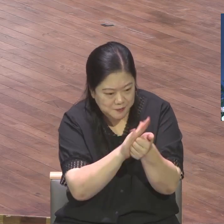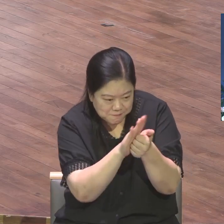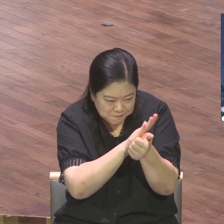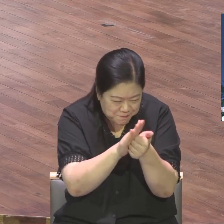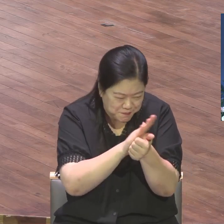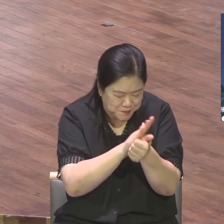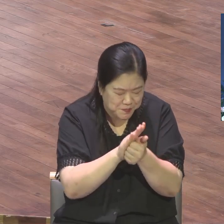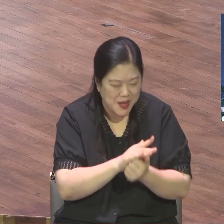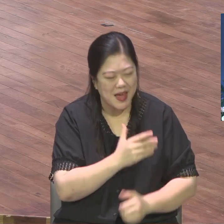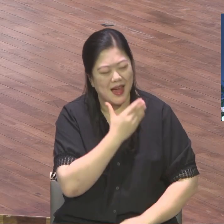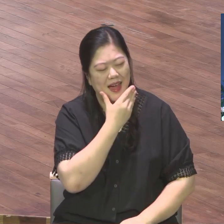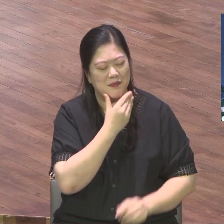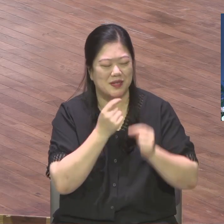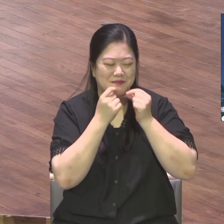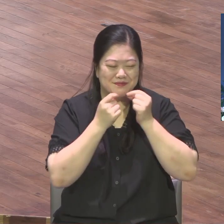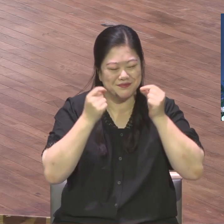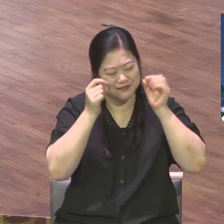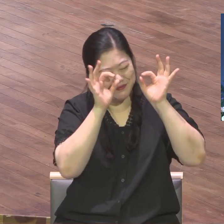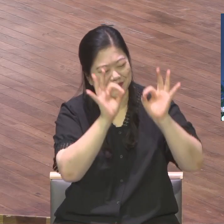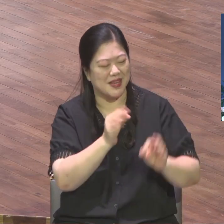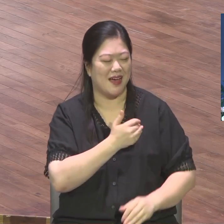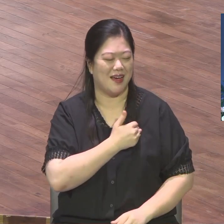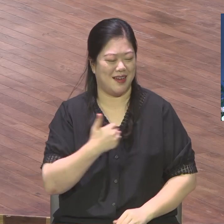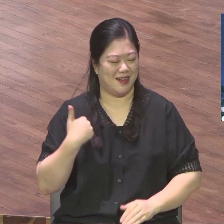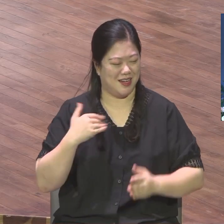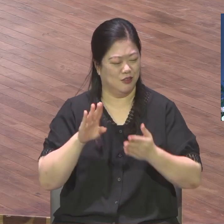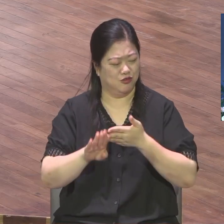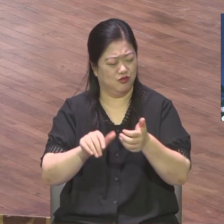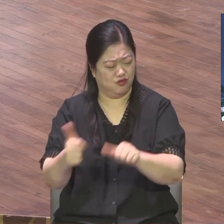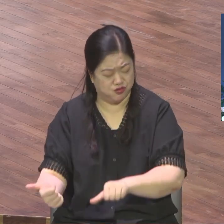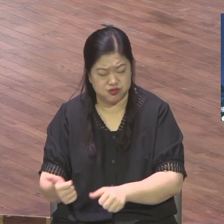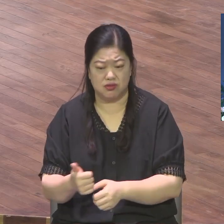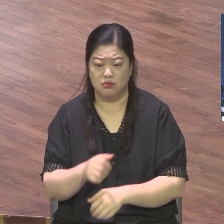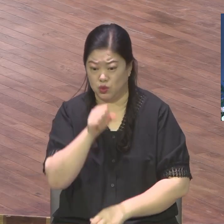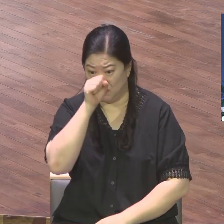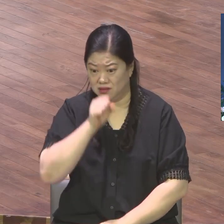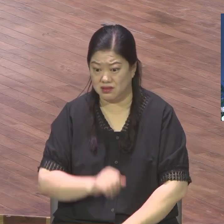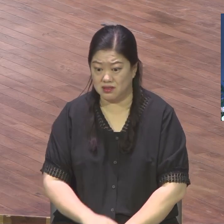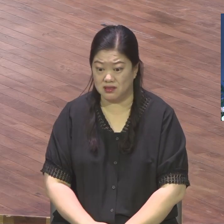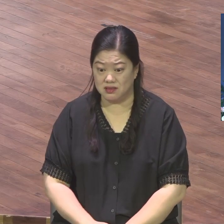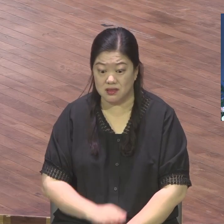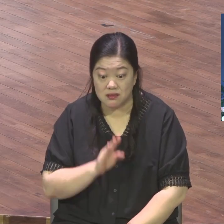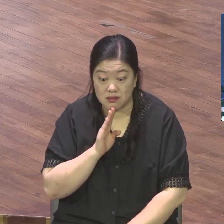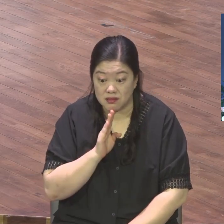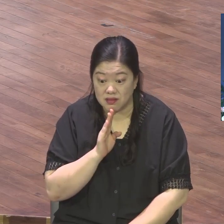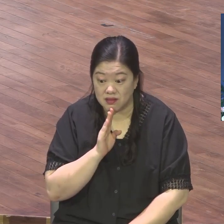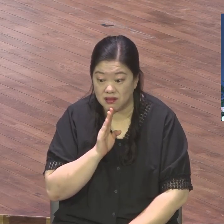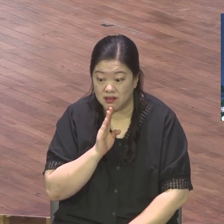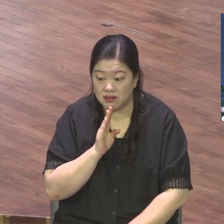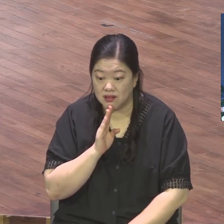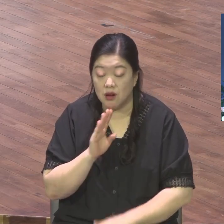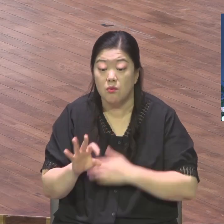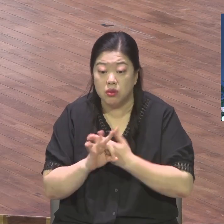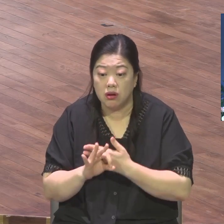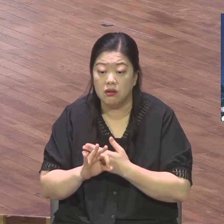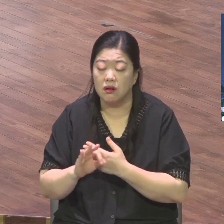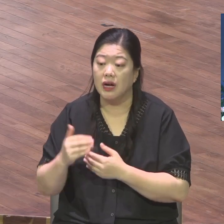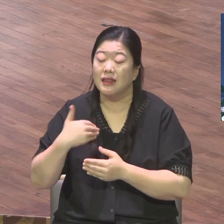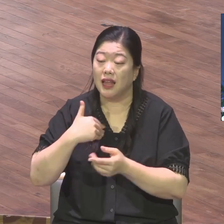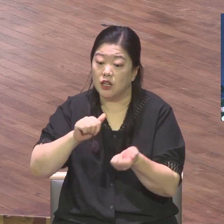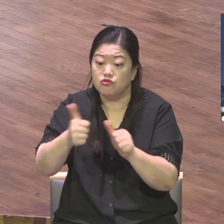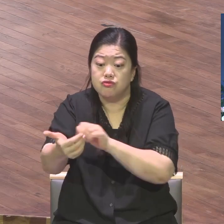교회가 존재한 이유, 내가 사는 목적, 무엇을 하든지 하나님의 영광을